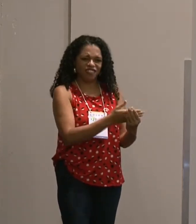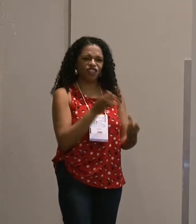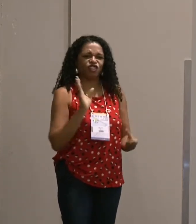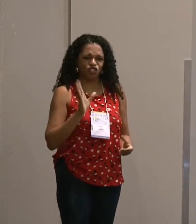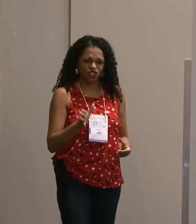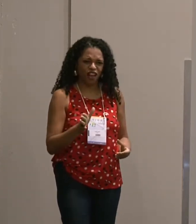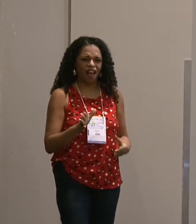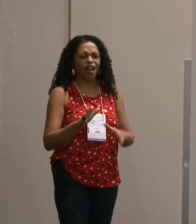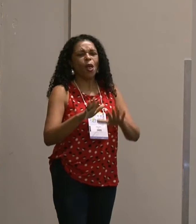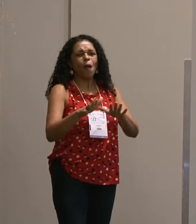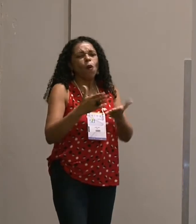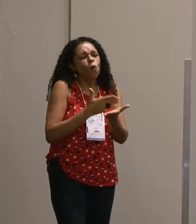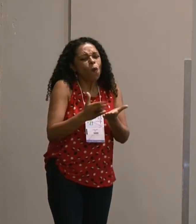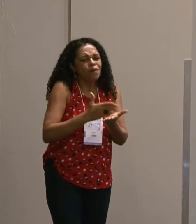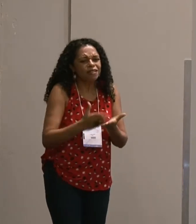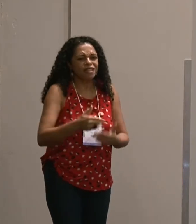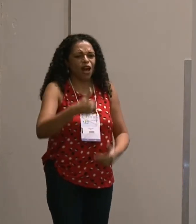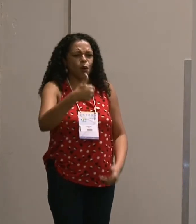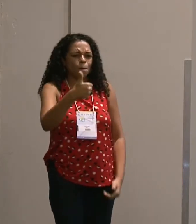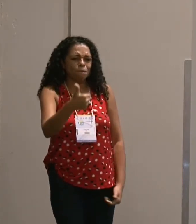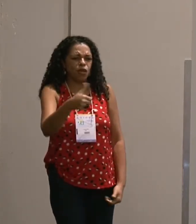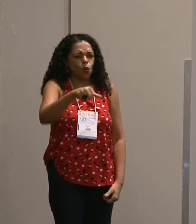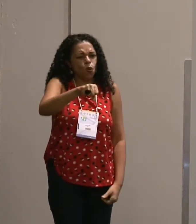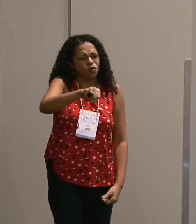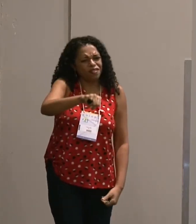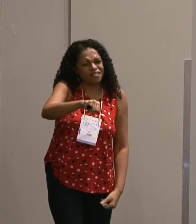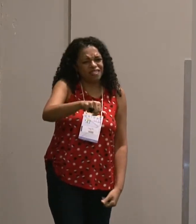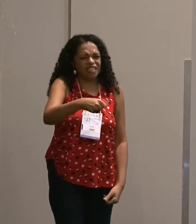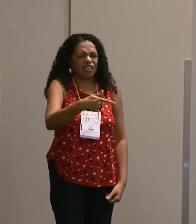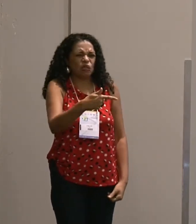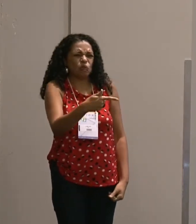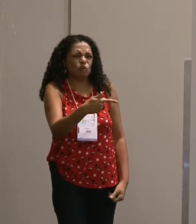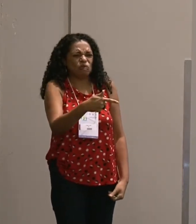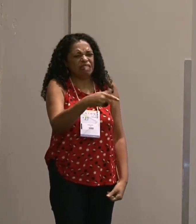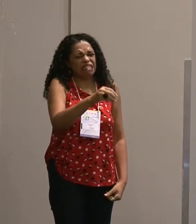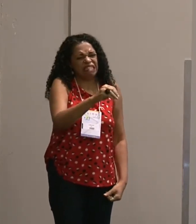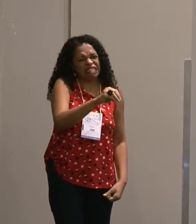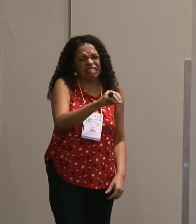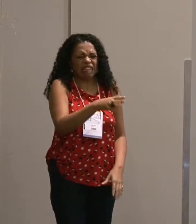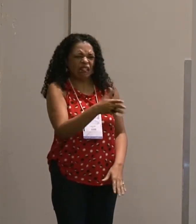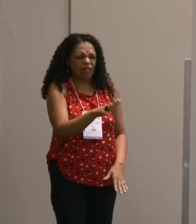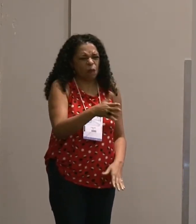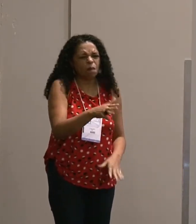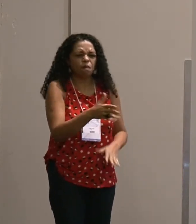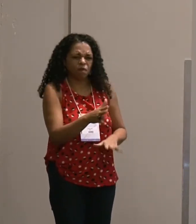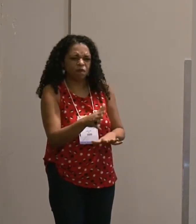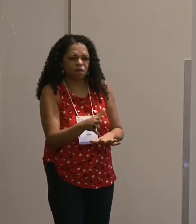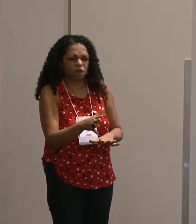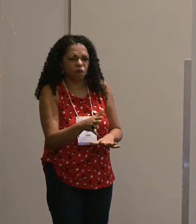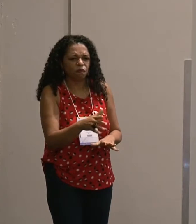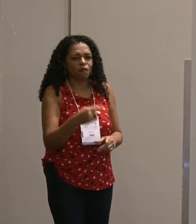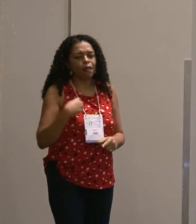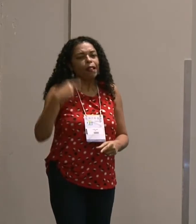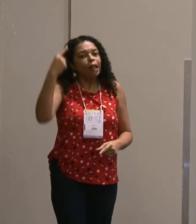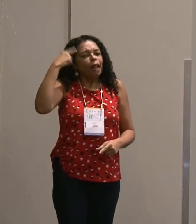conhecia as oficinas já. Eu comecei, começou em 1870 mais ou menos